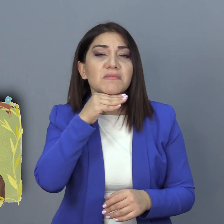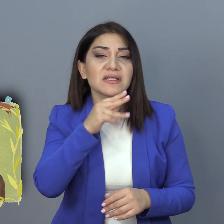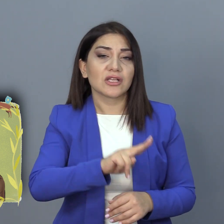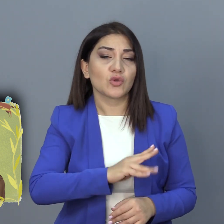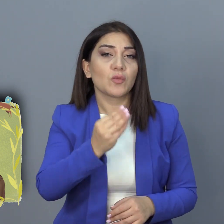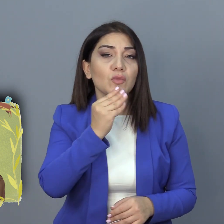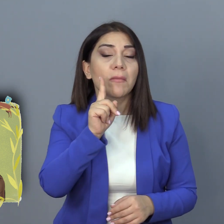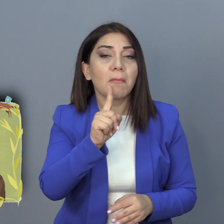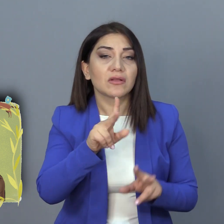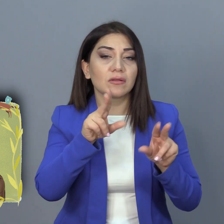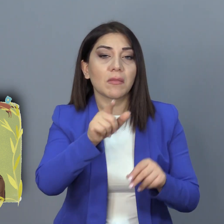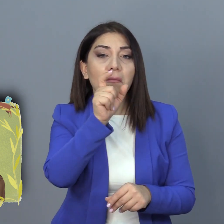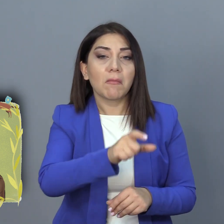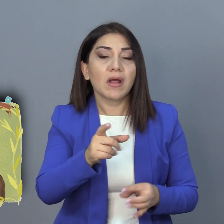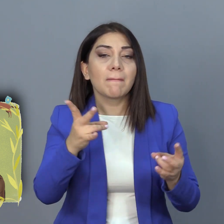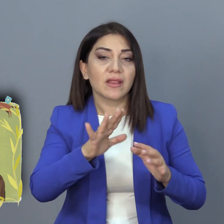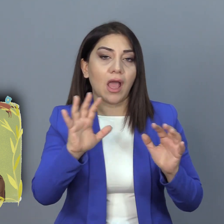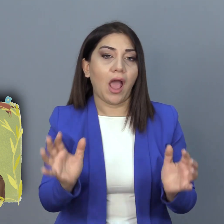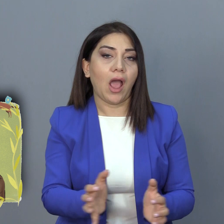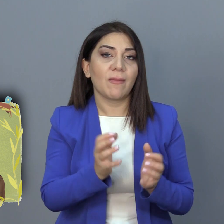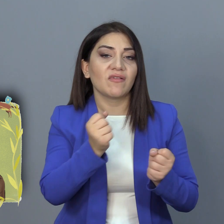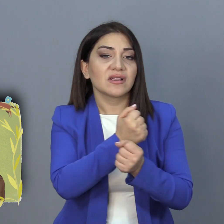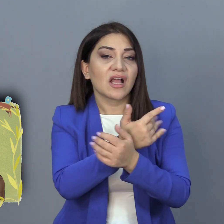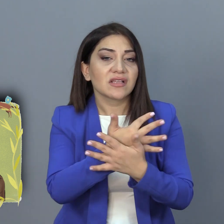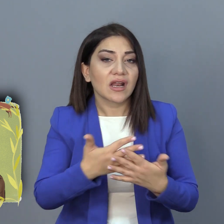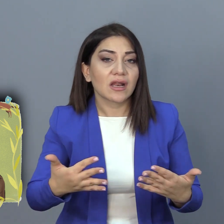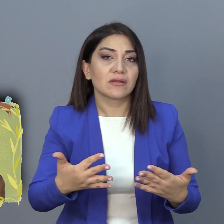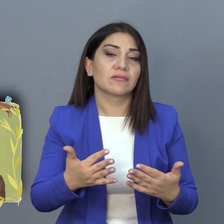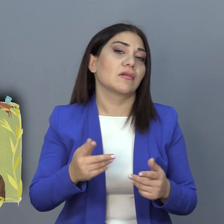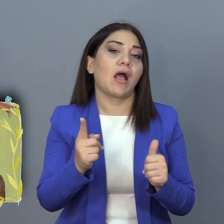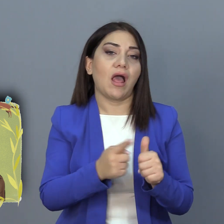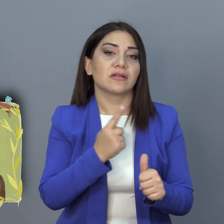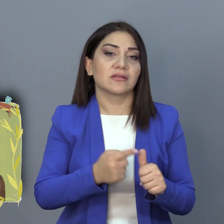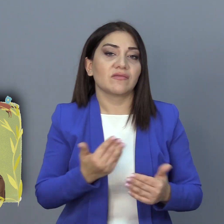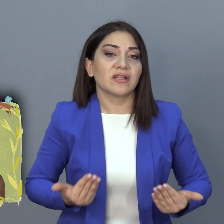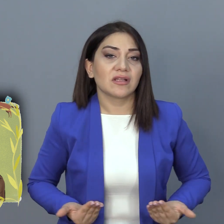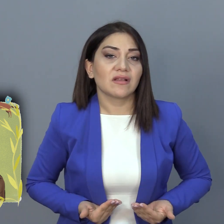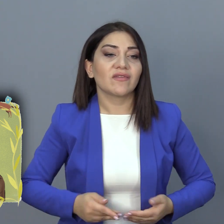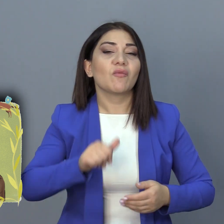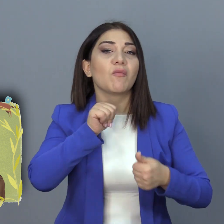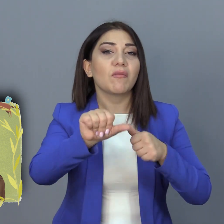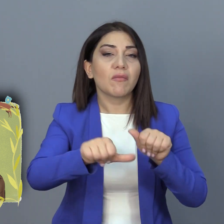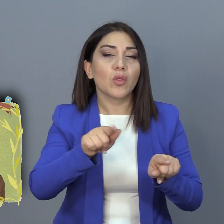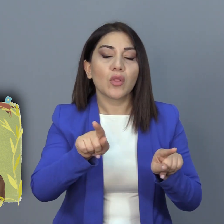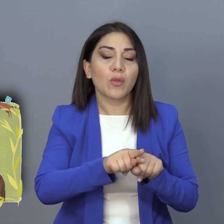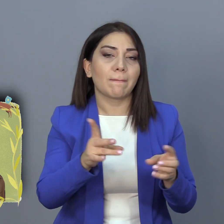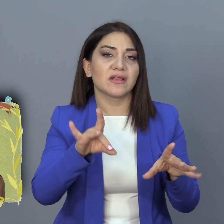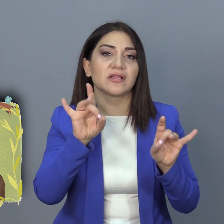որ մարդիկ պարտավոր են ապահովել կենթանիների արժանապատիվ կյանքնու անցավ սպանդը։ բնությունը դաժան է, մենք